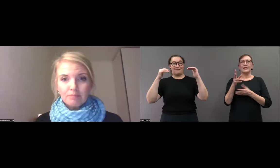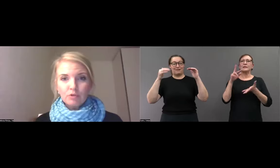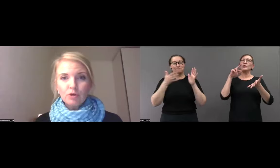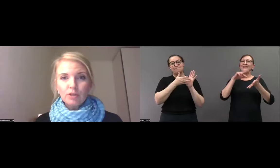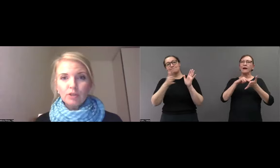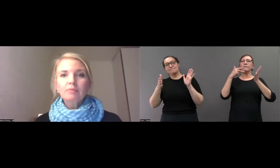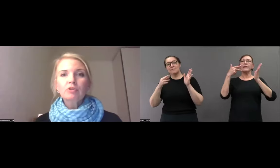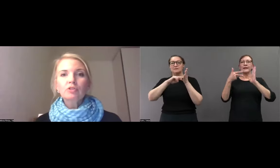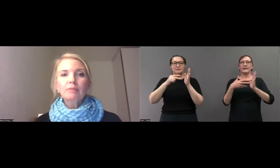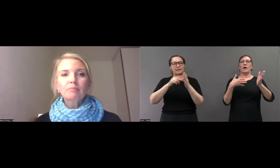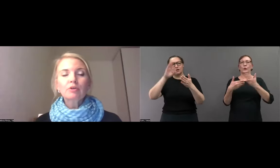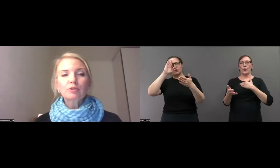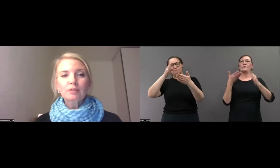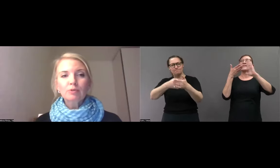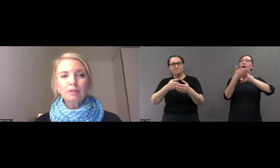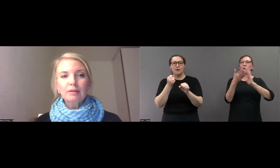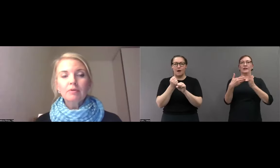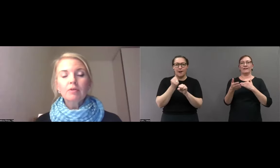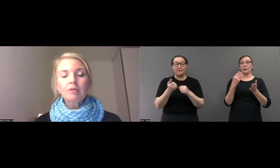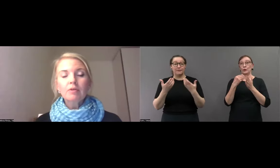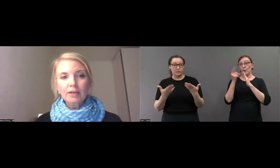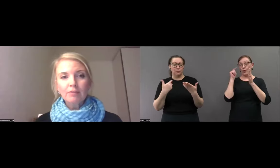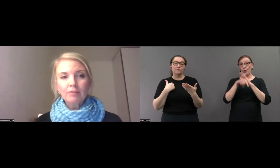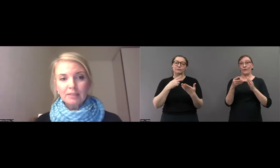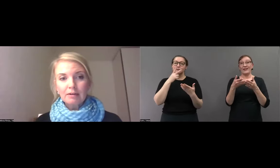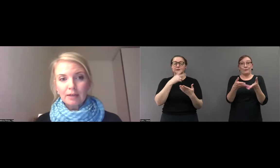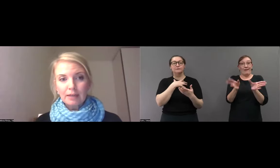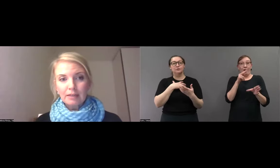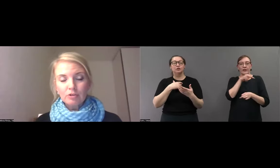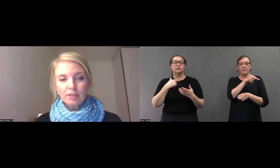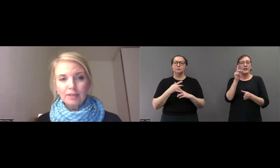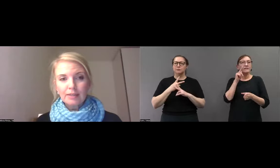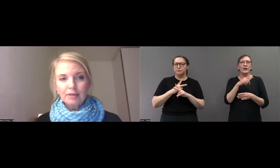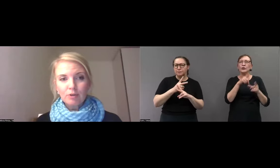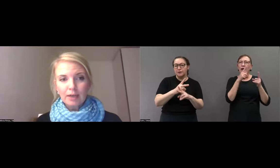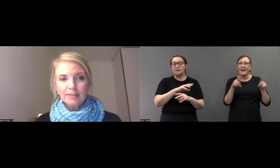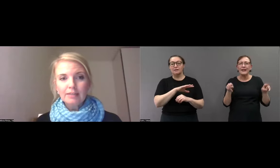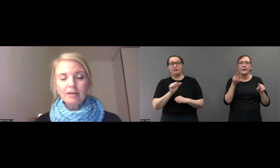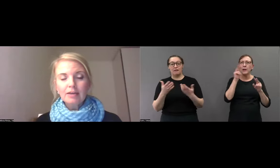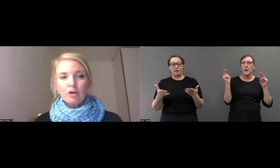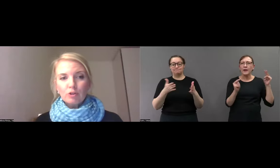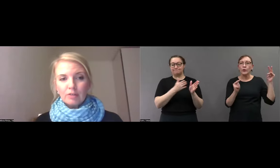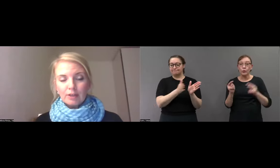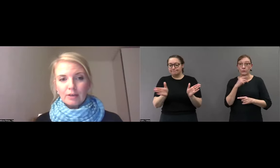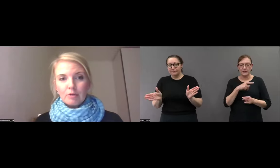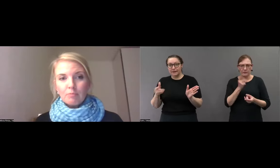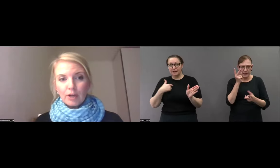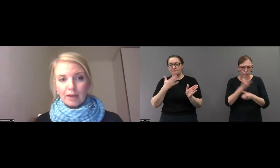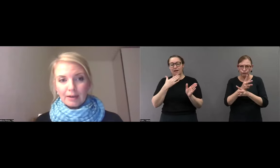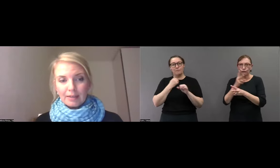strategista työtä, jossa yritän varmistaa kaikilta osin, että yleläiset